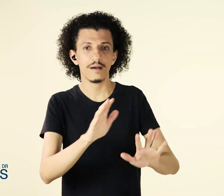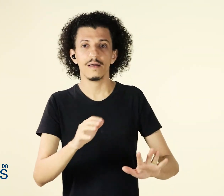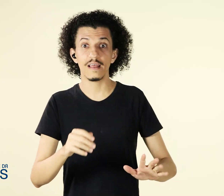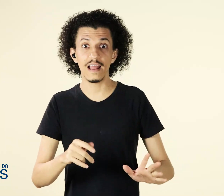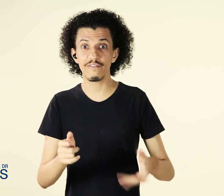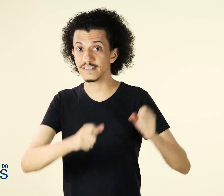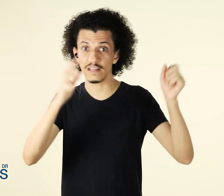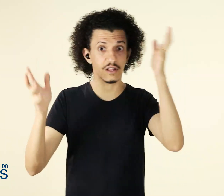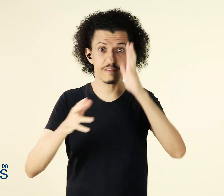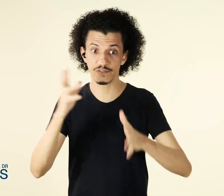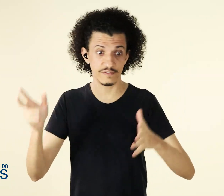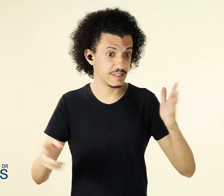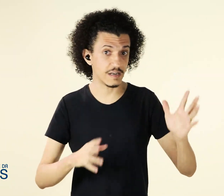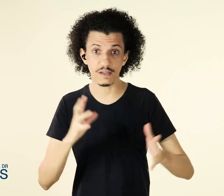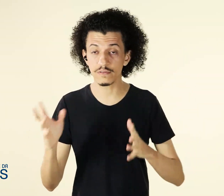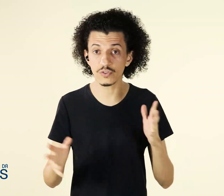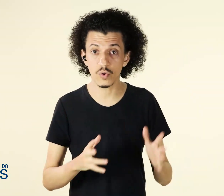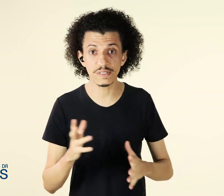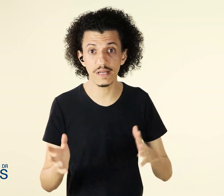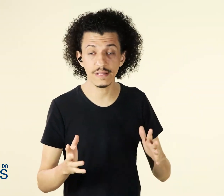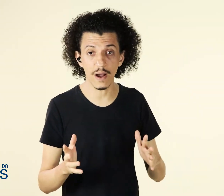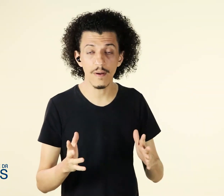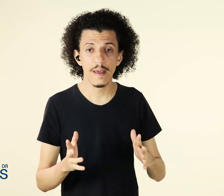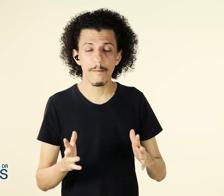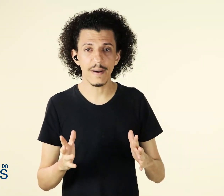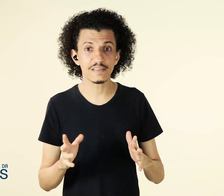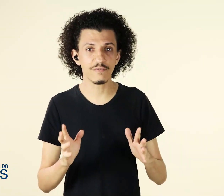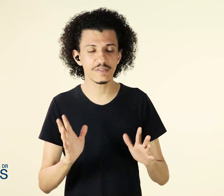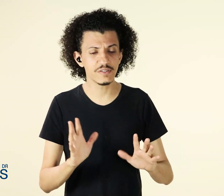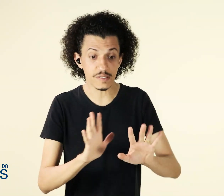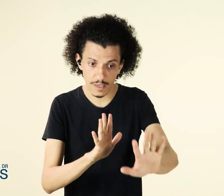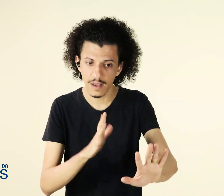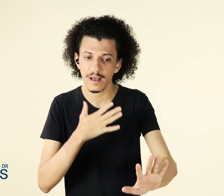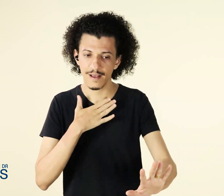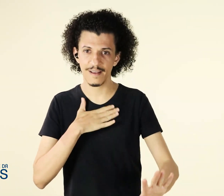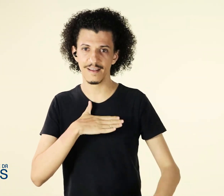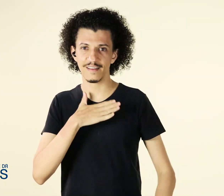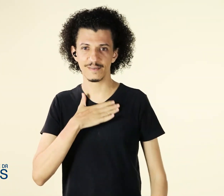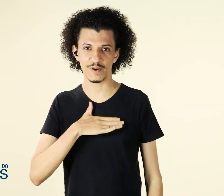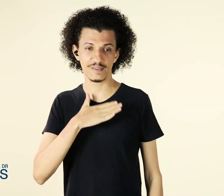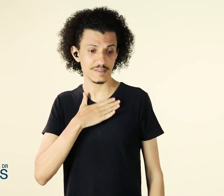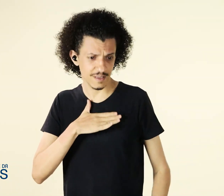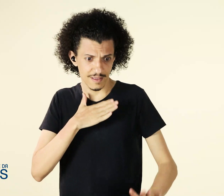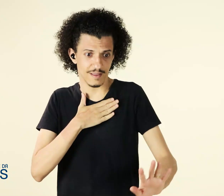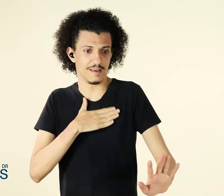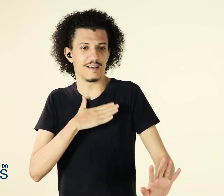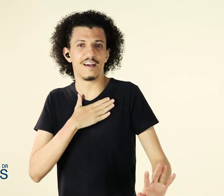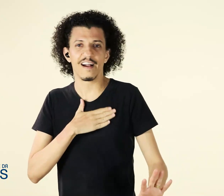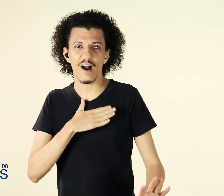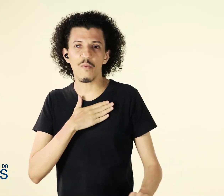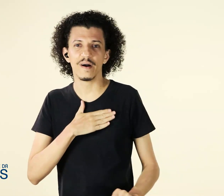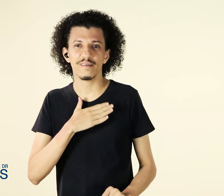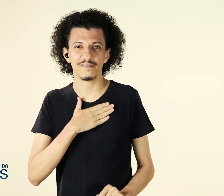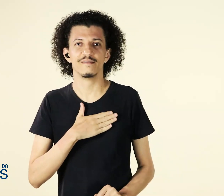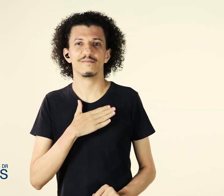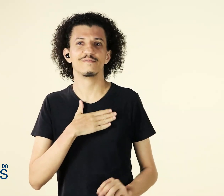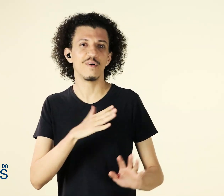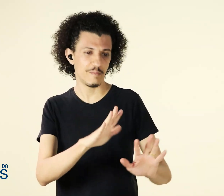E aí ele vai sinalizar um tanto de coisa ali e tal, mas aí você diz, pode dizer assim, calma, não,